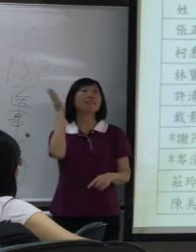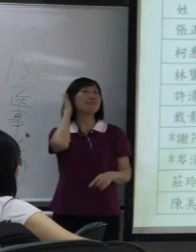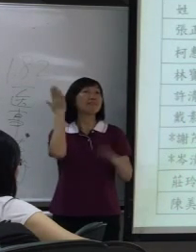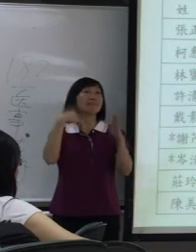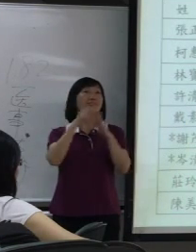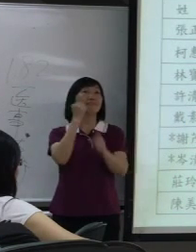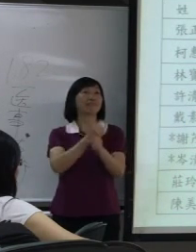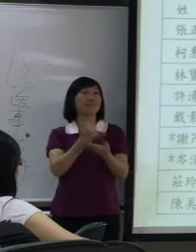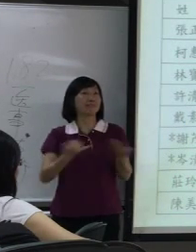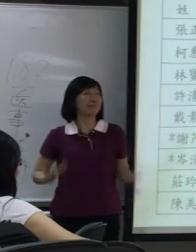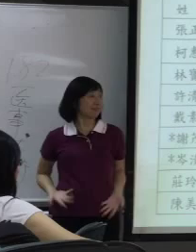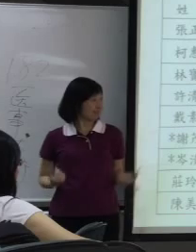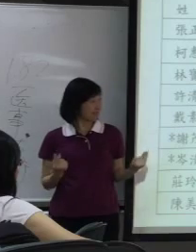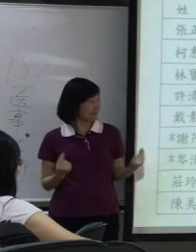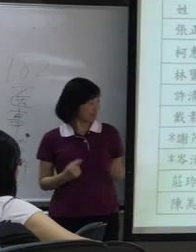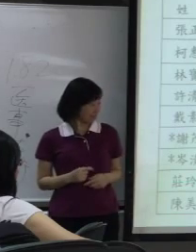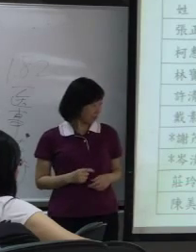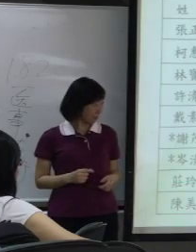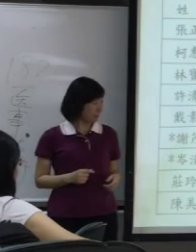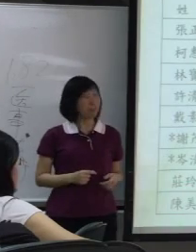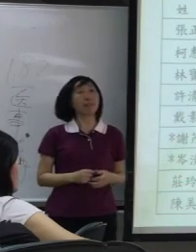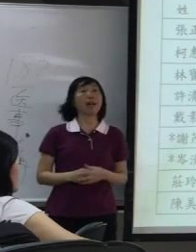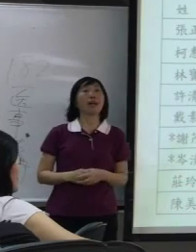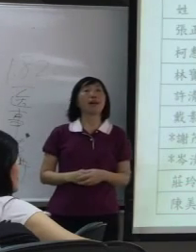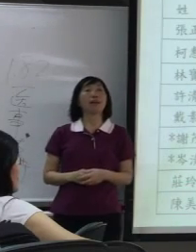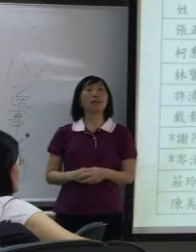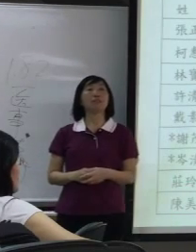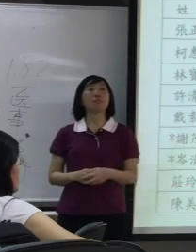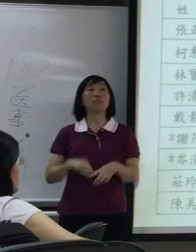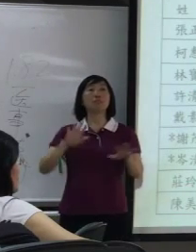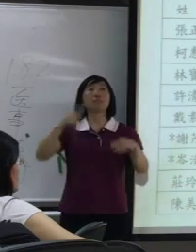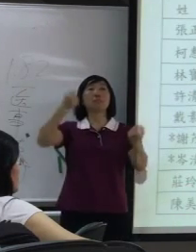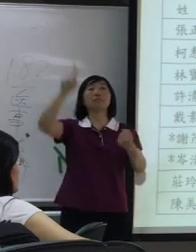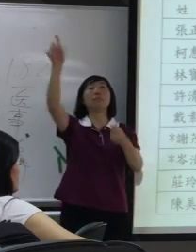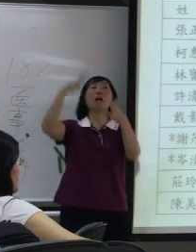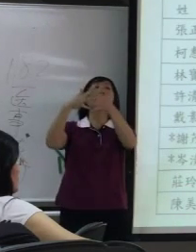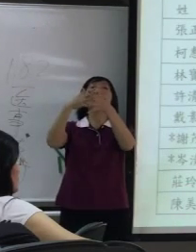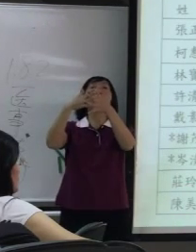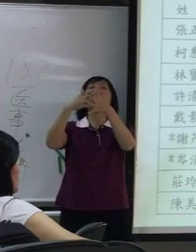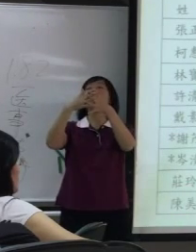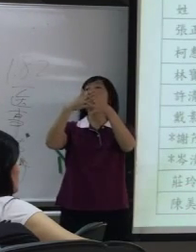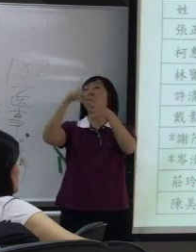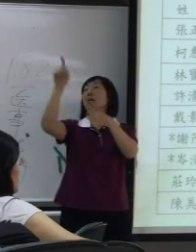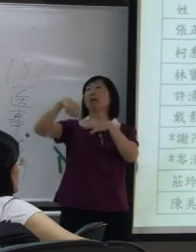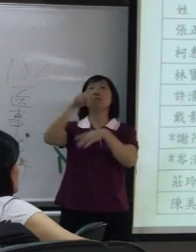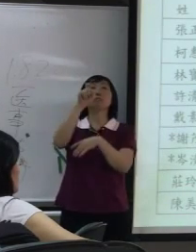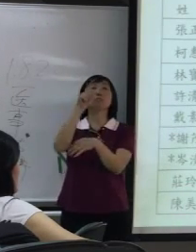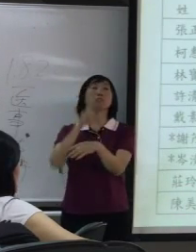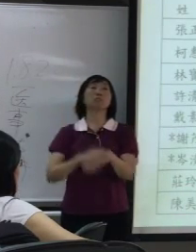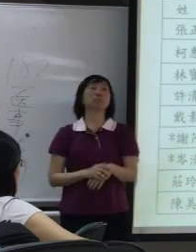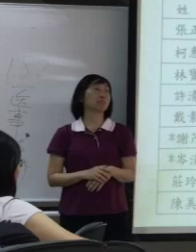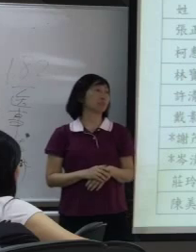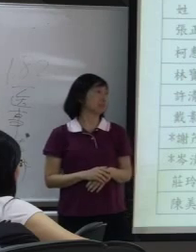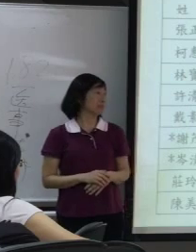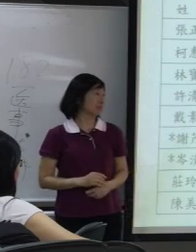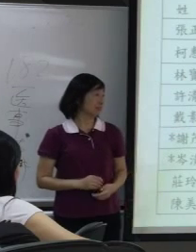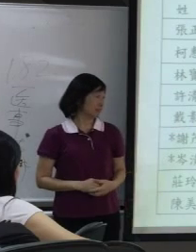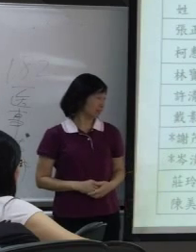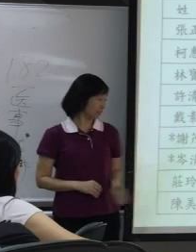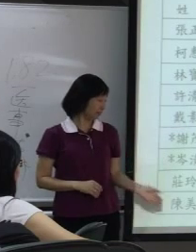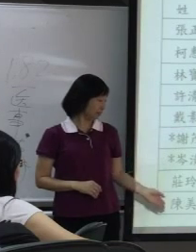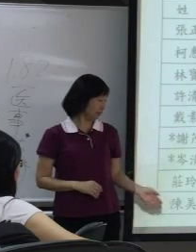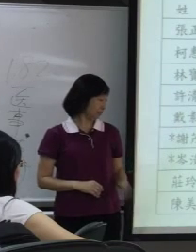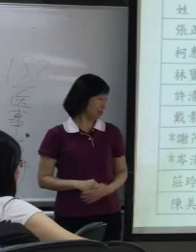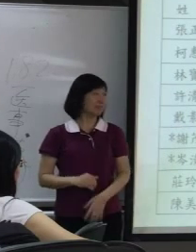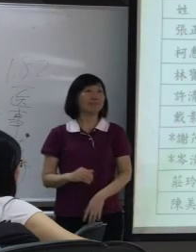校退休老师，他现在在美国，今天没有来、哦、最